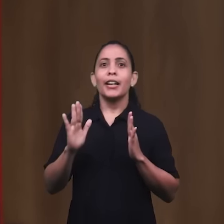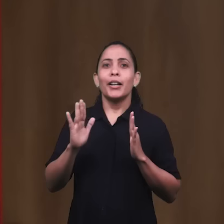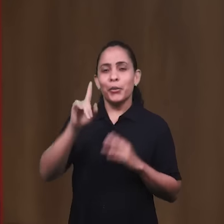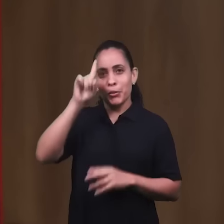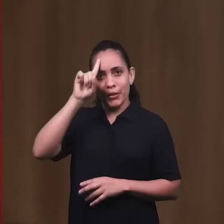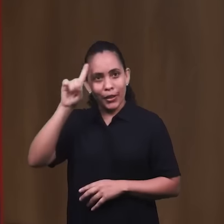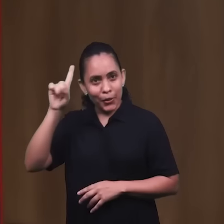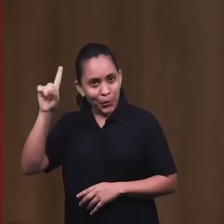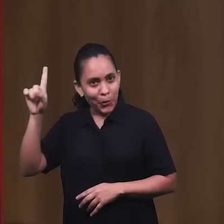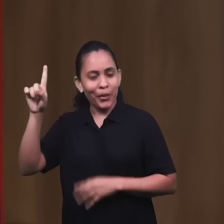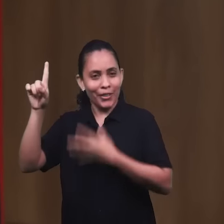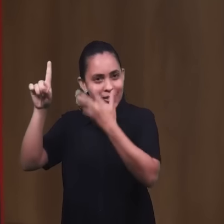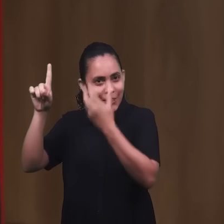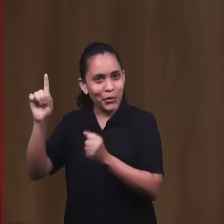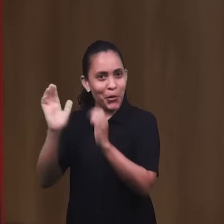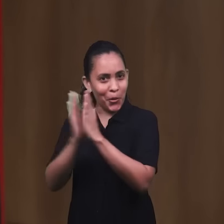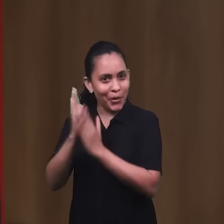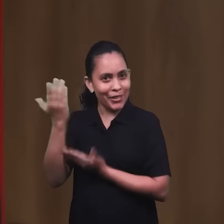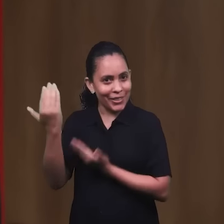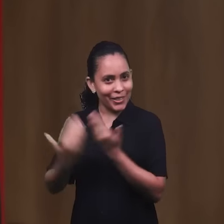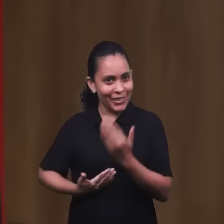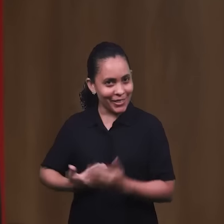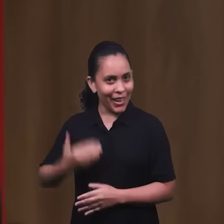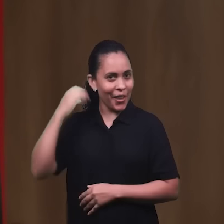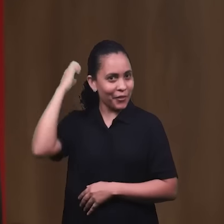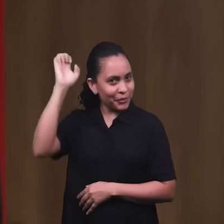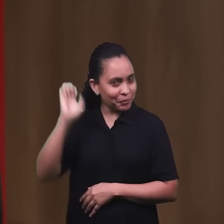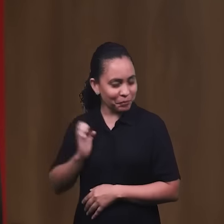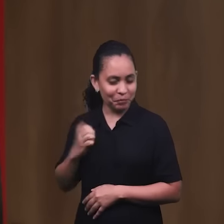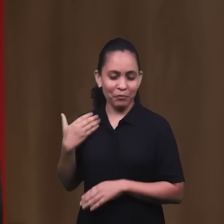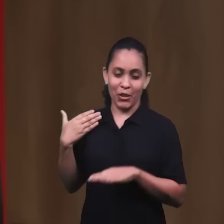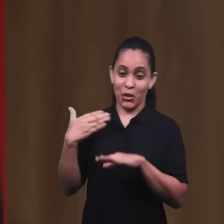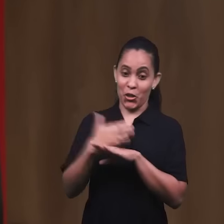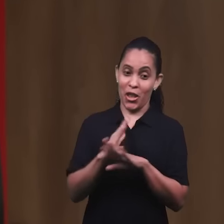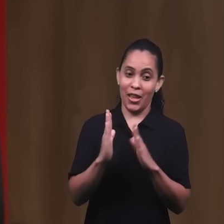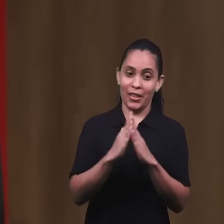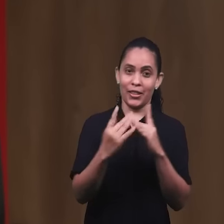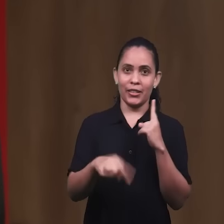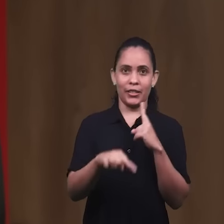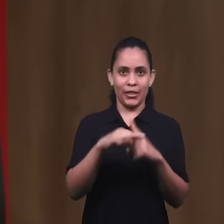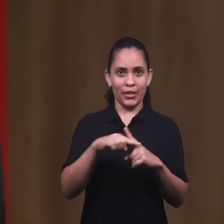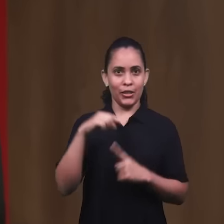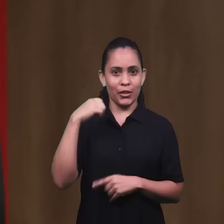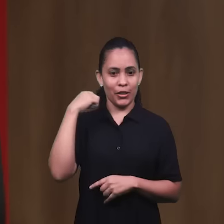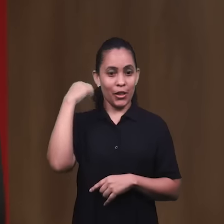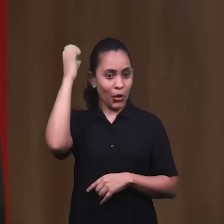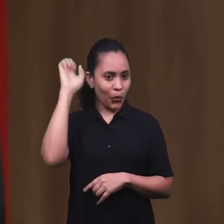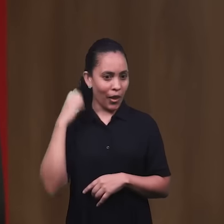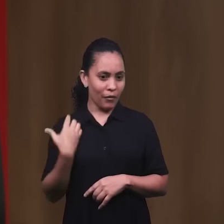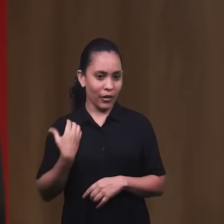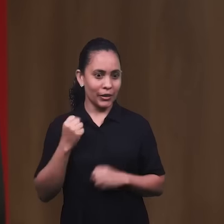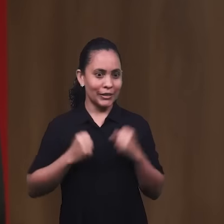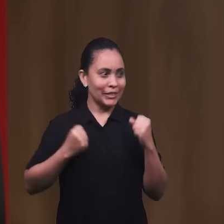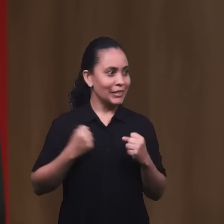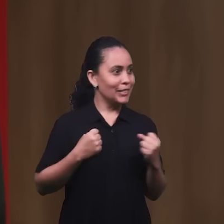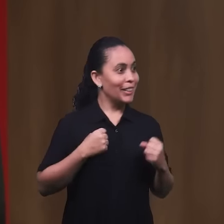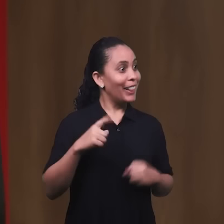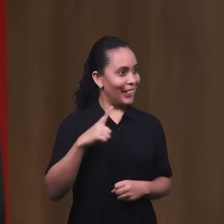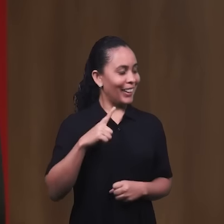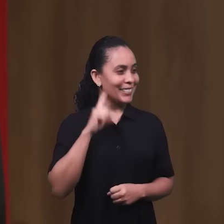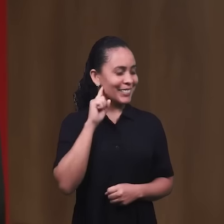serva. Lógico. Que quer a salvação de surdos, com toda certeza. Chegamos na igreja, Suelen veio correndo, Priscila, nós estamos com 3